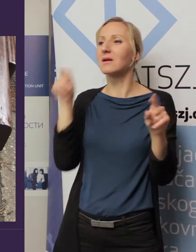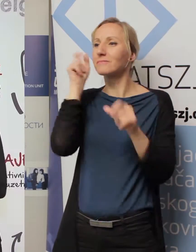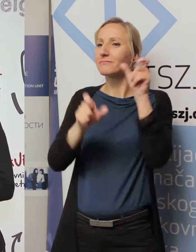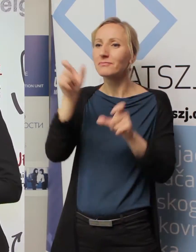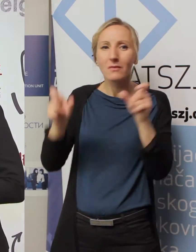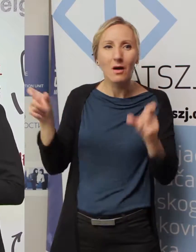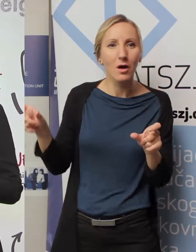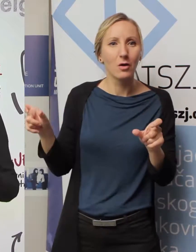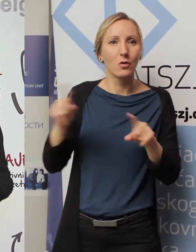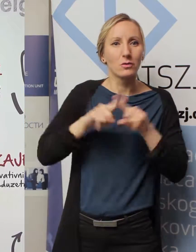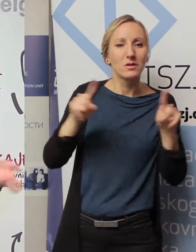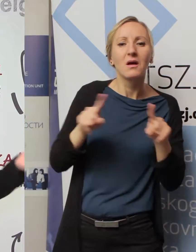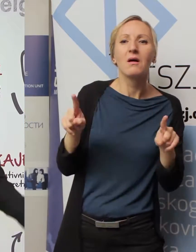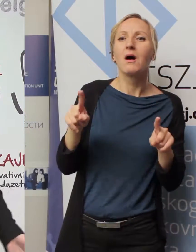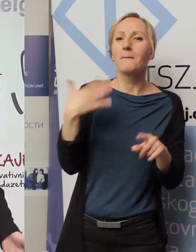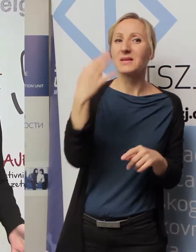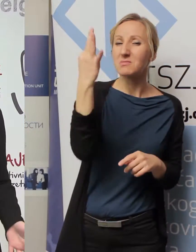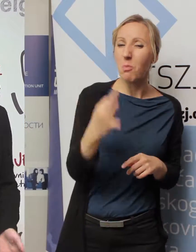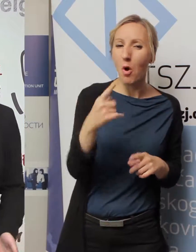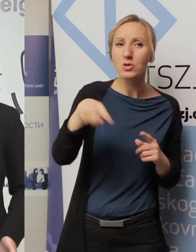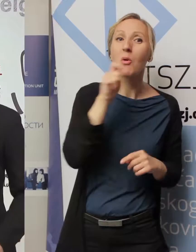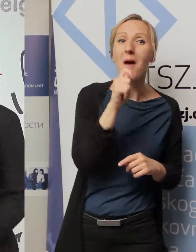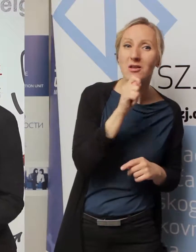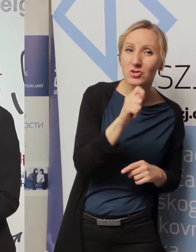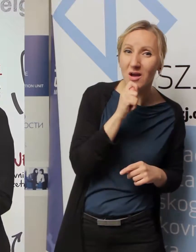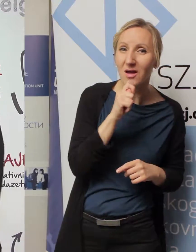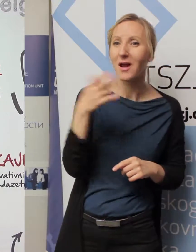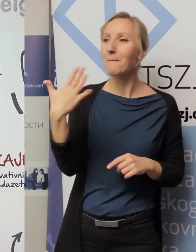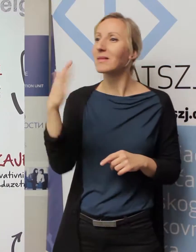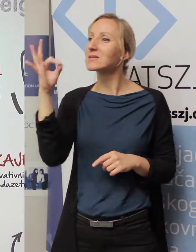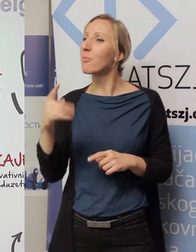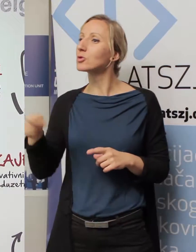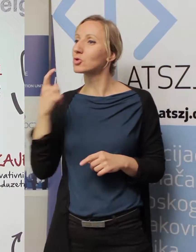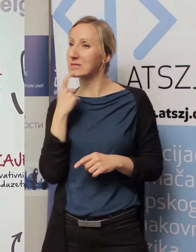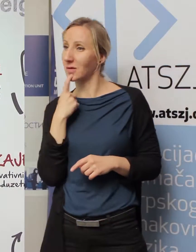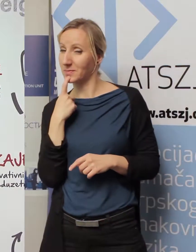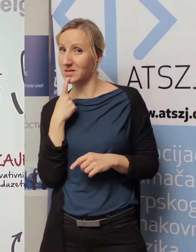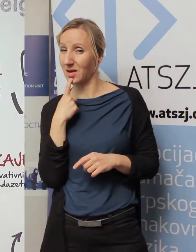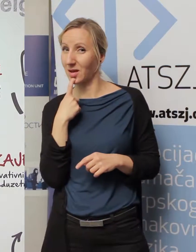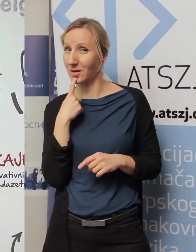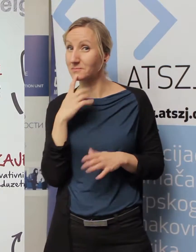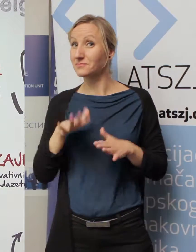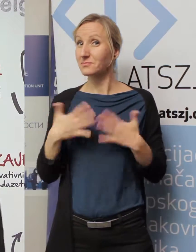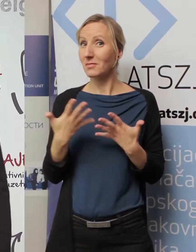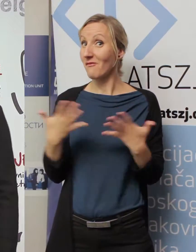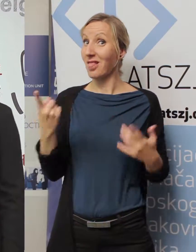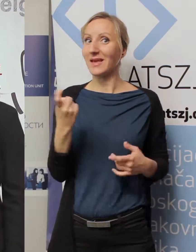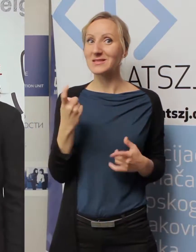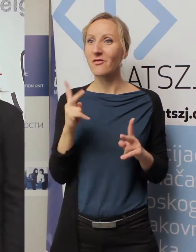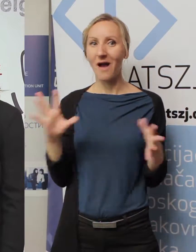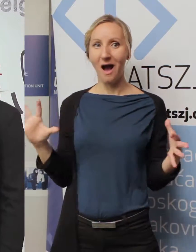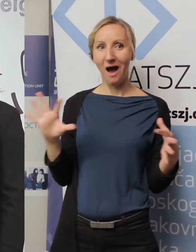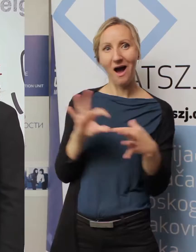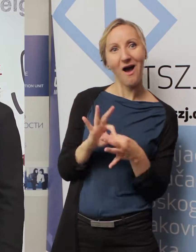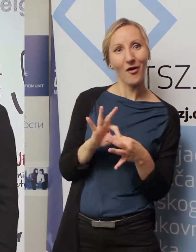multikulturalna sredina u kojoj su 50% stanovnici mađarske nacionalnosti, 50% srpske. Tako da je